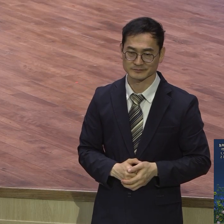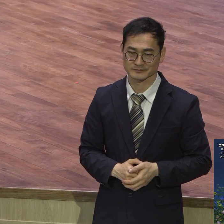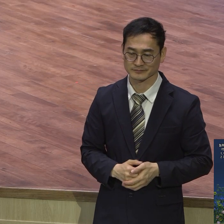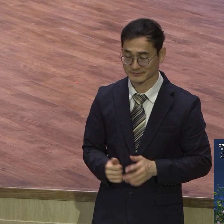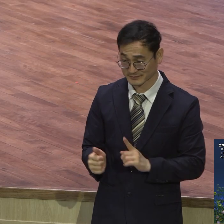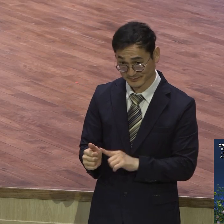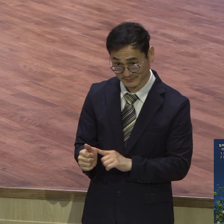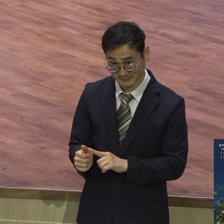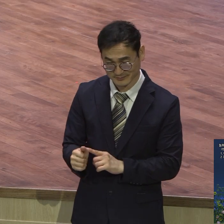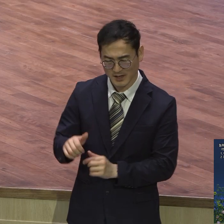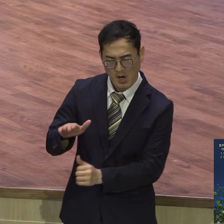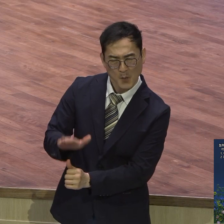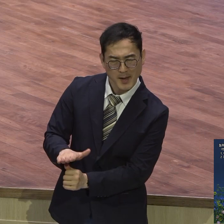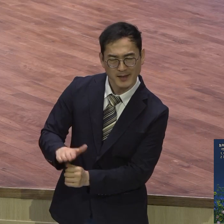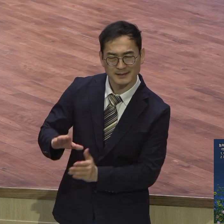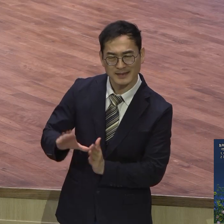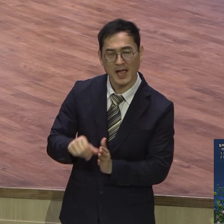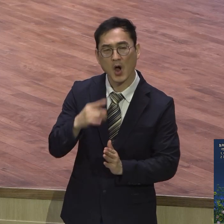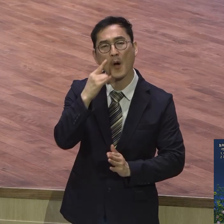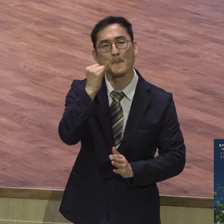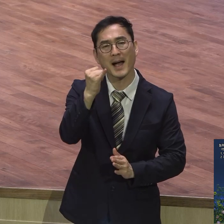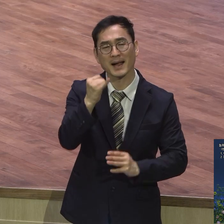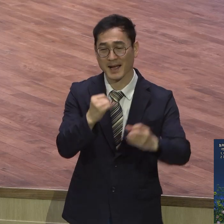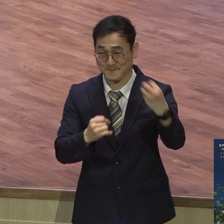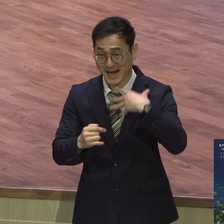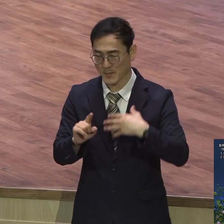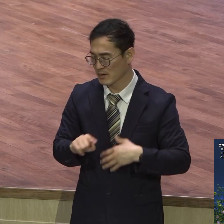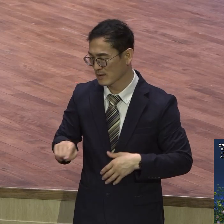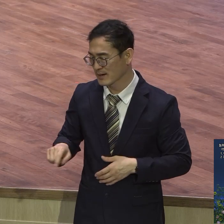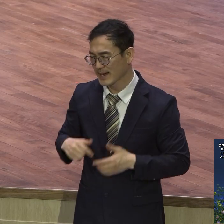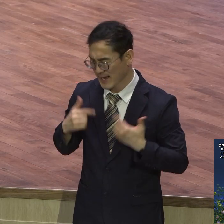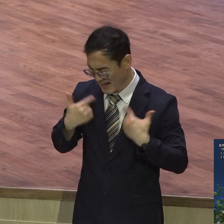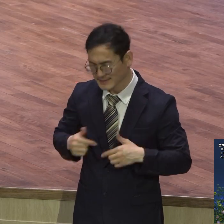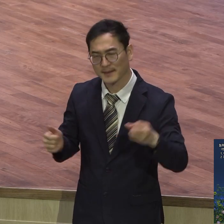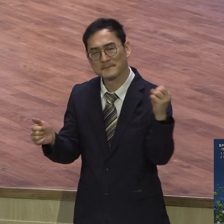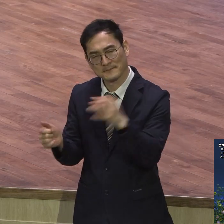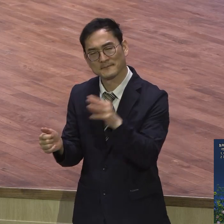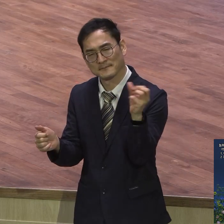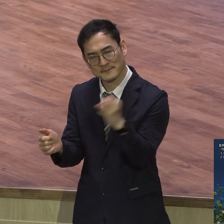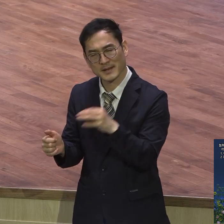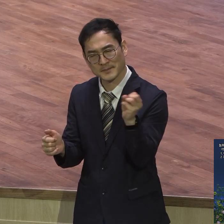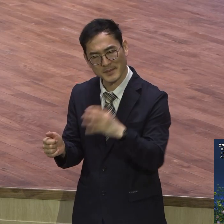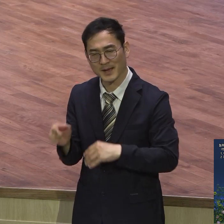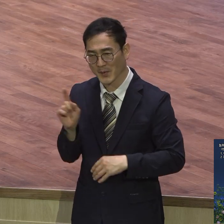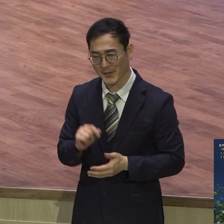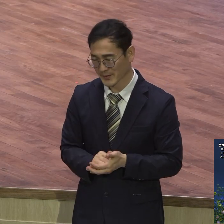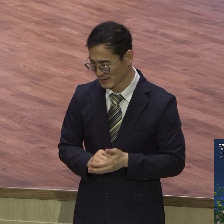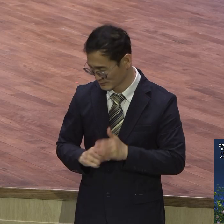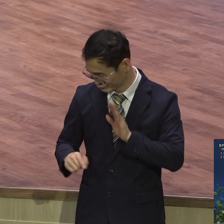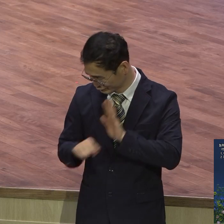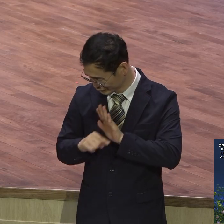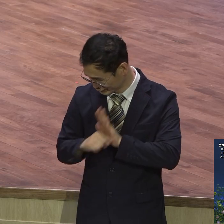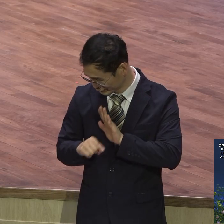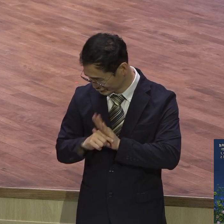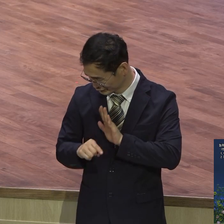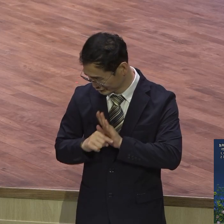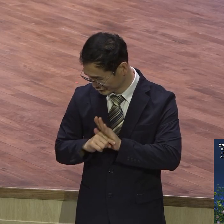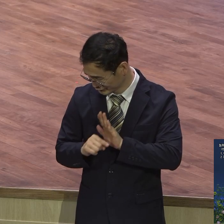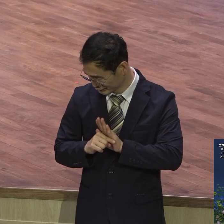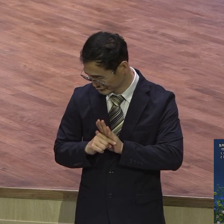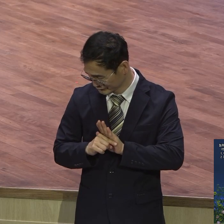링컨이 어릴 때 어머니가 항상 했던 말인데 그게 뭐냐 부정적인 사람과는